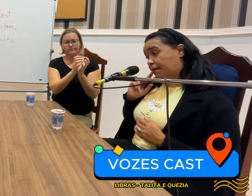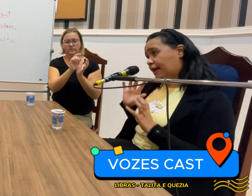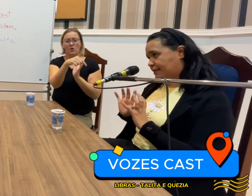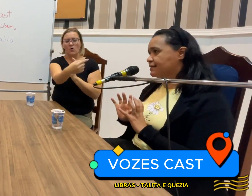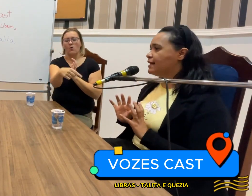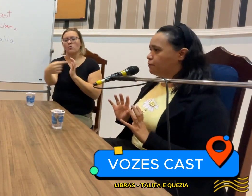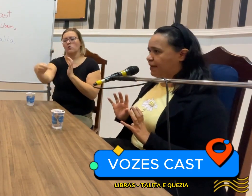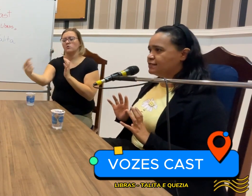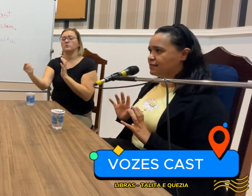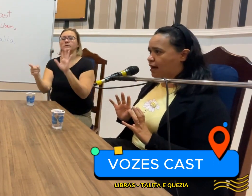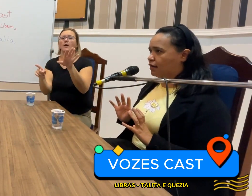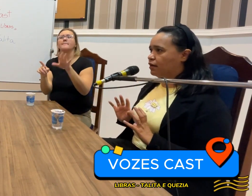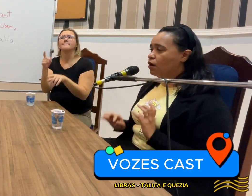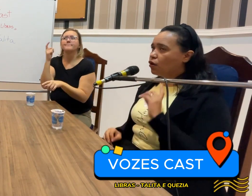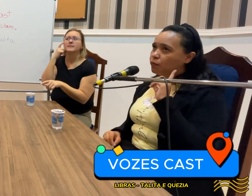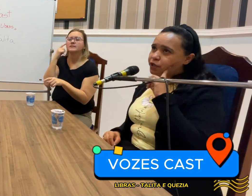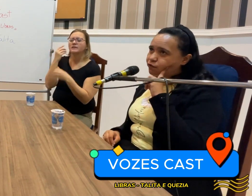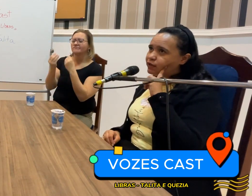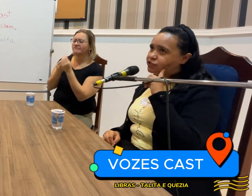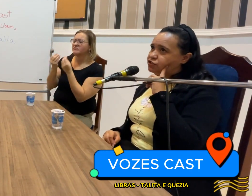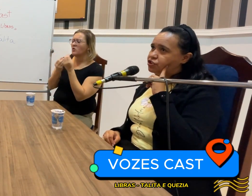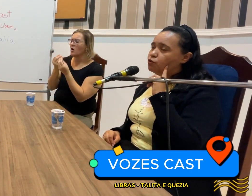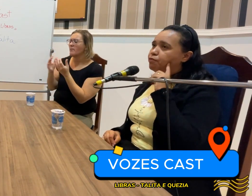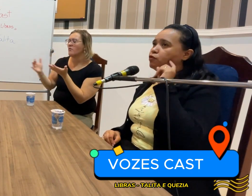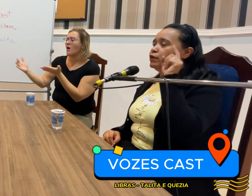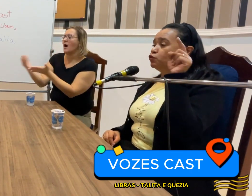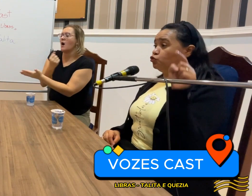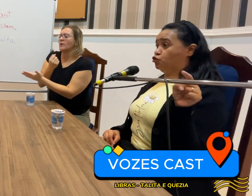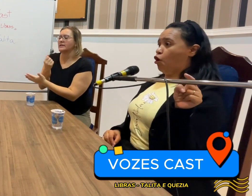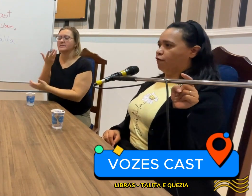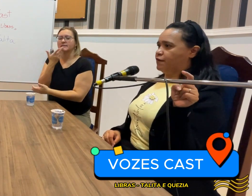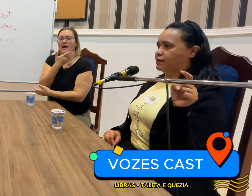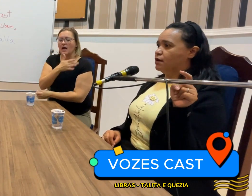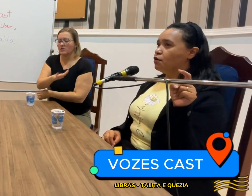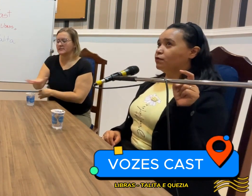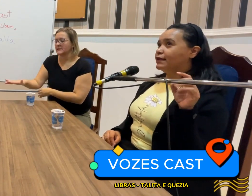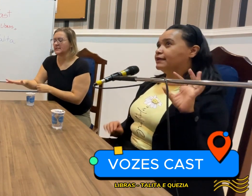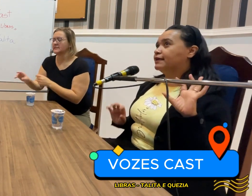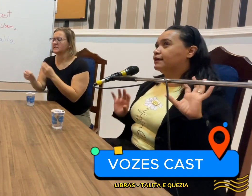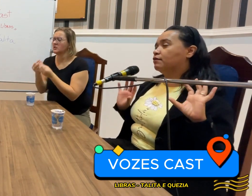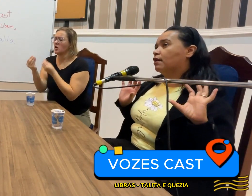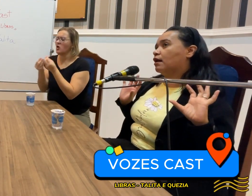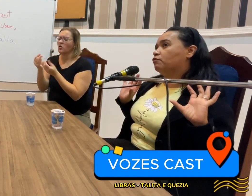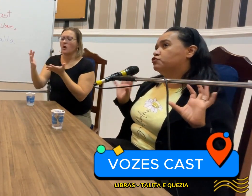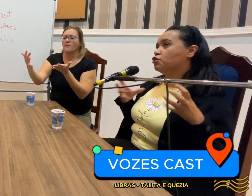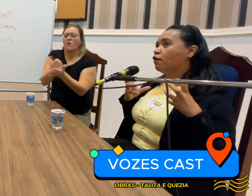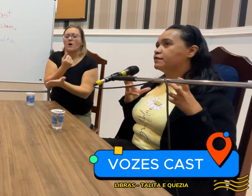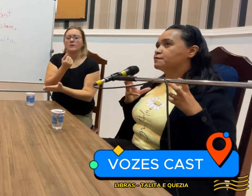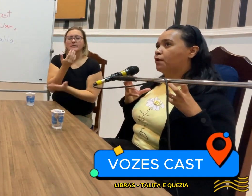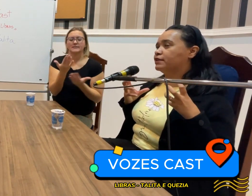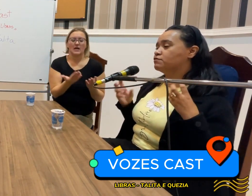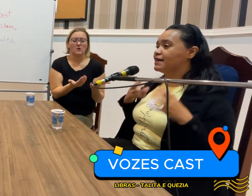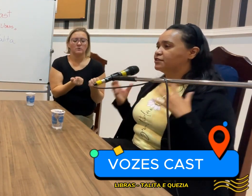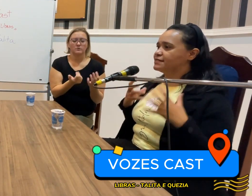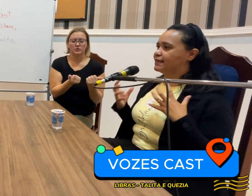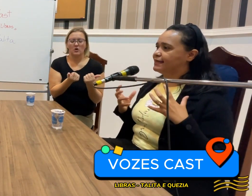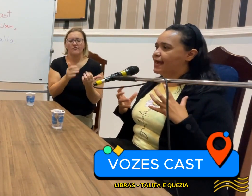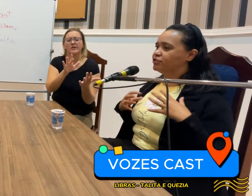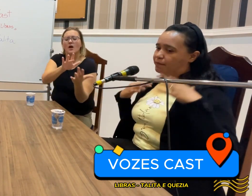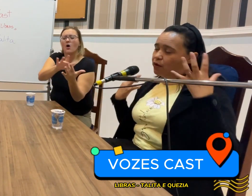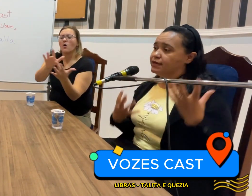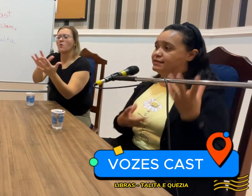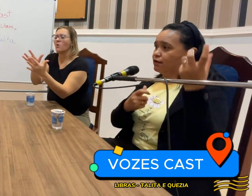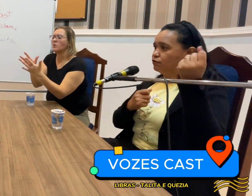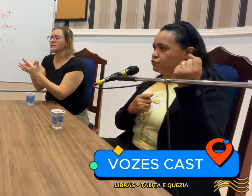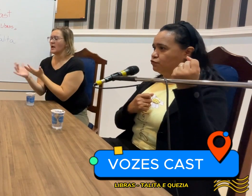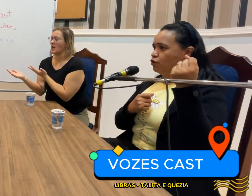Sim. É necessário pensar. Como que eu vou atingir o público jovem? O que os jovens podem usar de